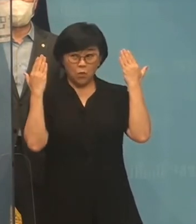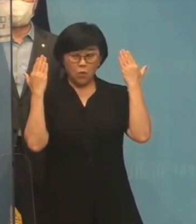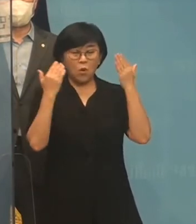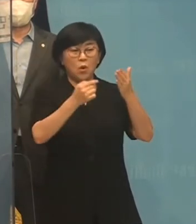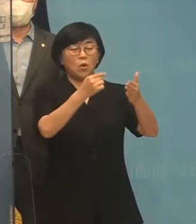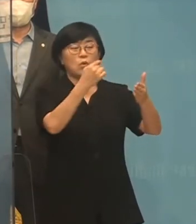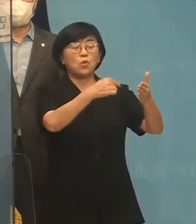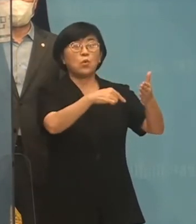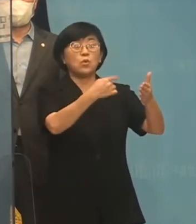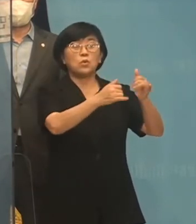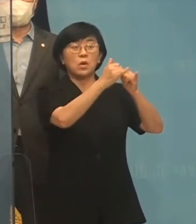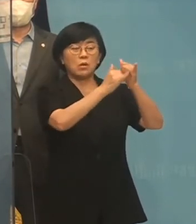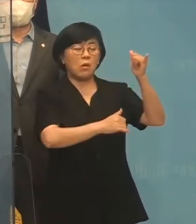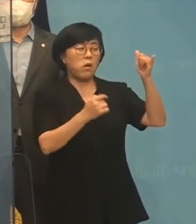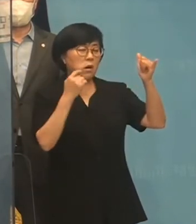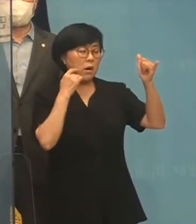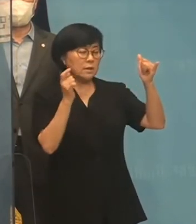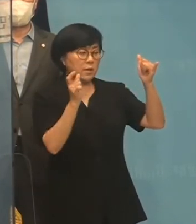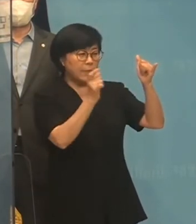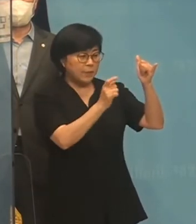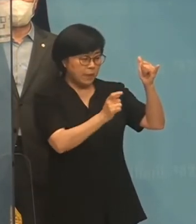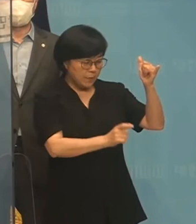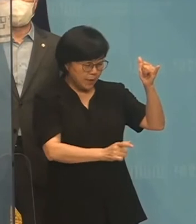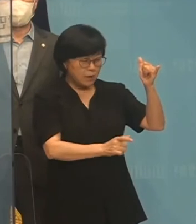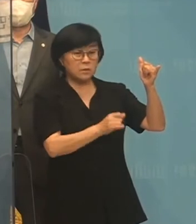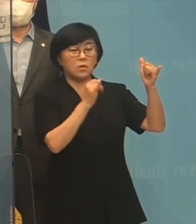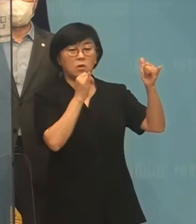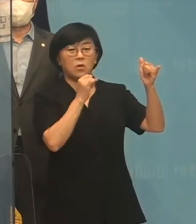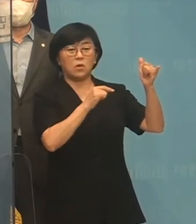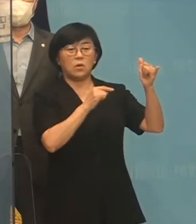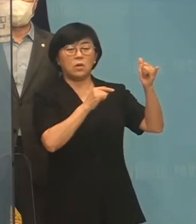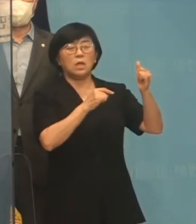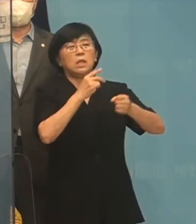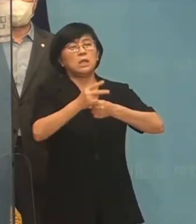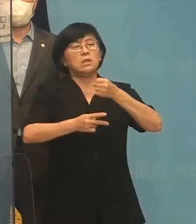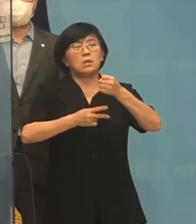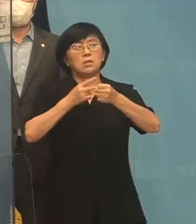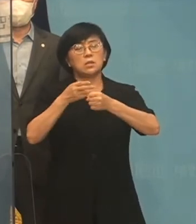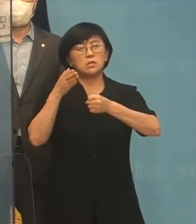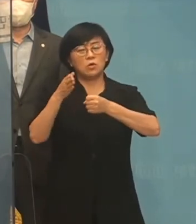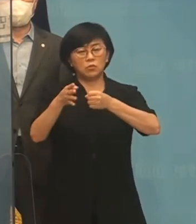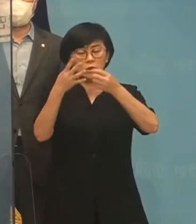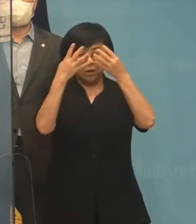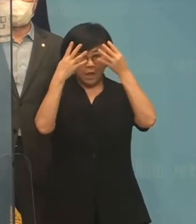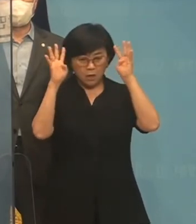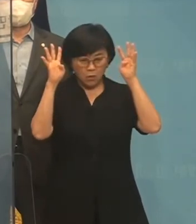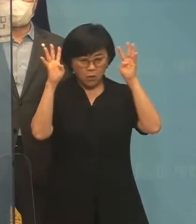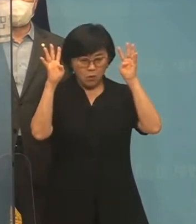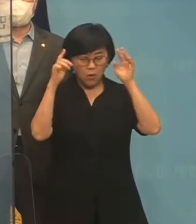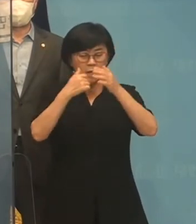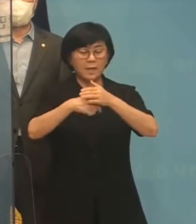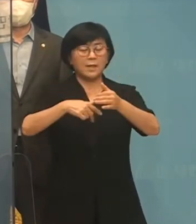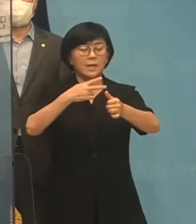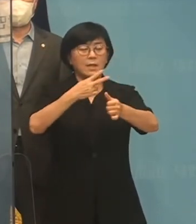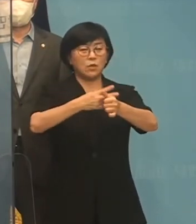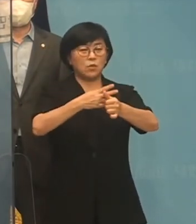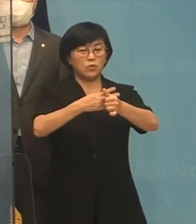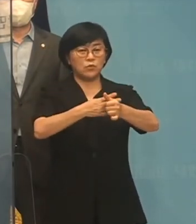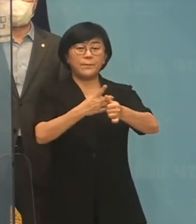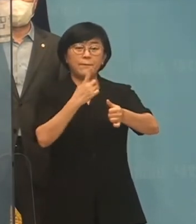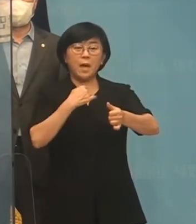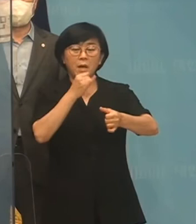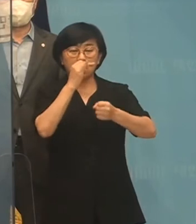교육 경력을 허위로 기재를 해서 2년제 전문대학교 강사가 되었고 또